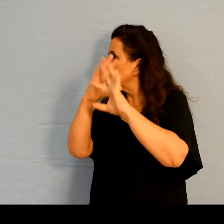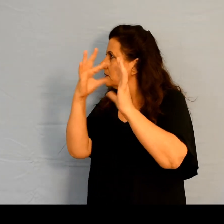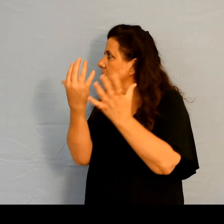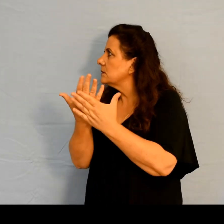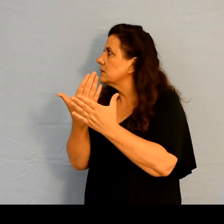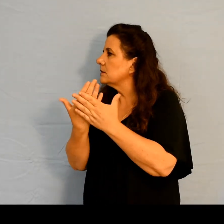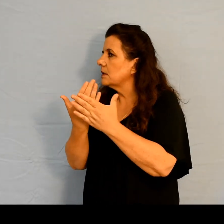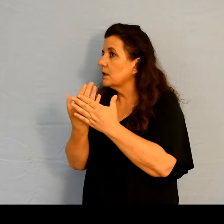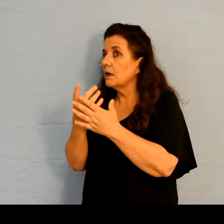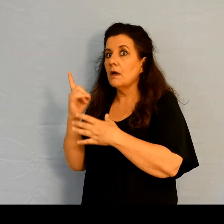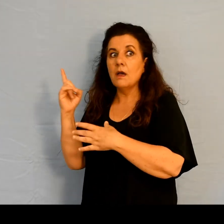Alors celui-ci le fit appeler